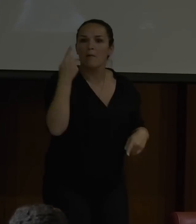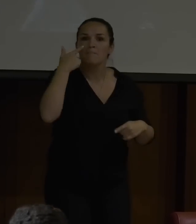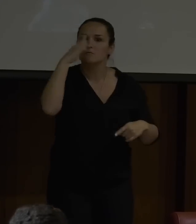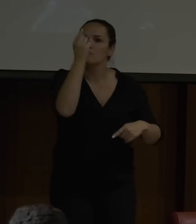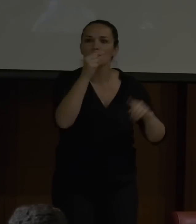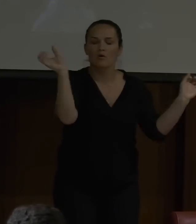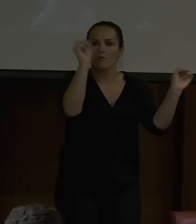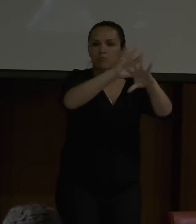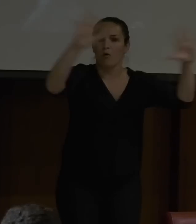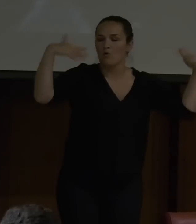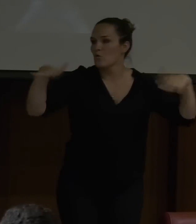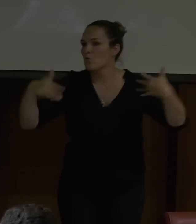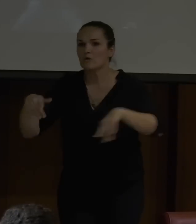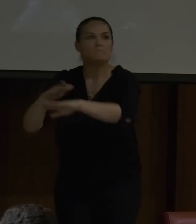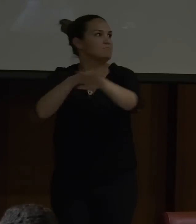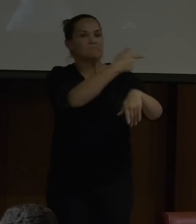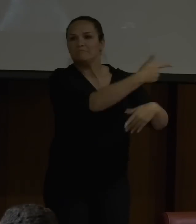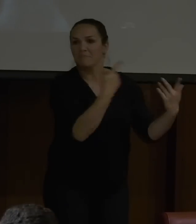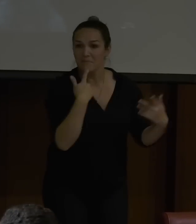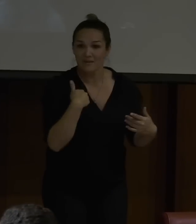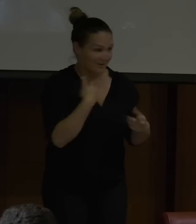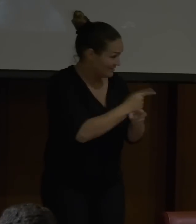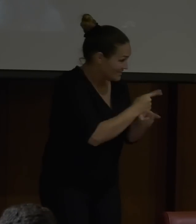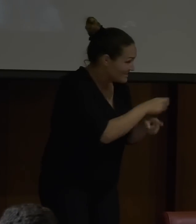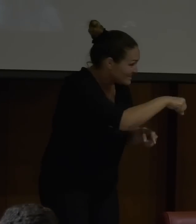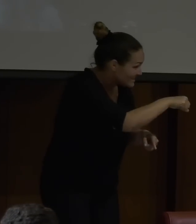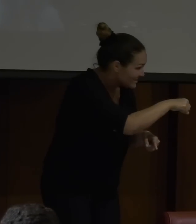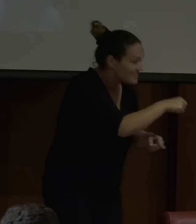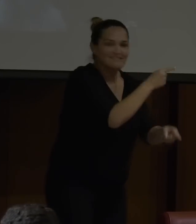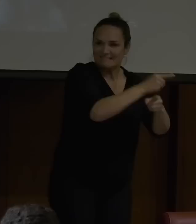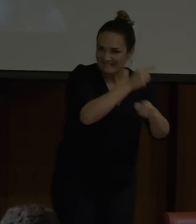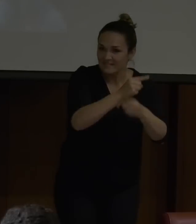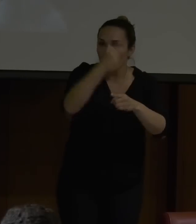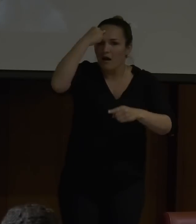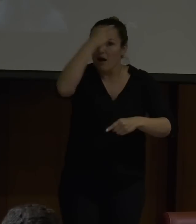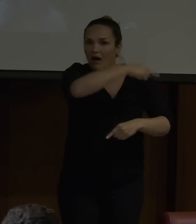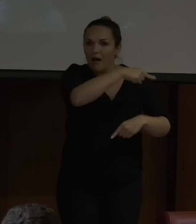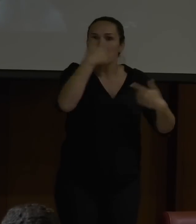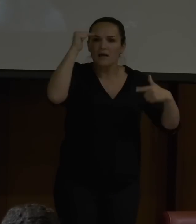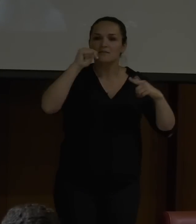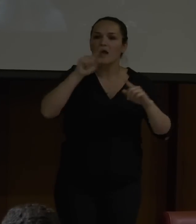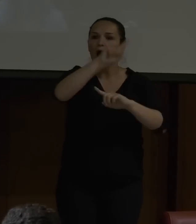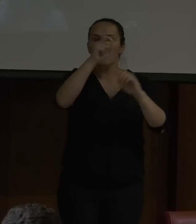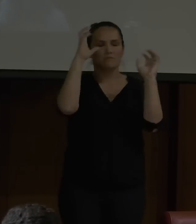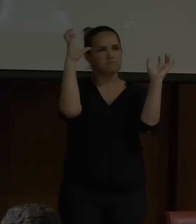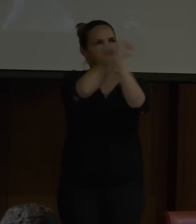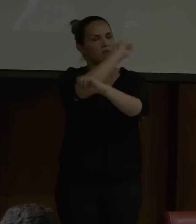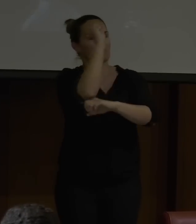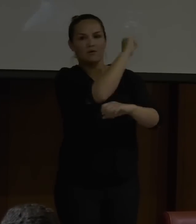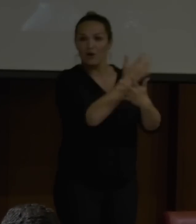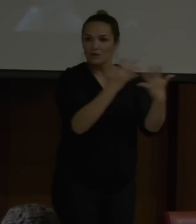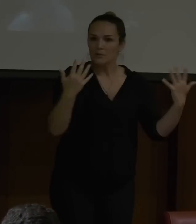sierra mucho más rápido de lo que tardó. ¿Es así o no es así? ¿Pasó o no pasó? Es que Leandro era un hombre que tenía